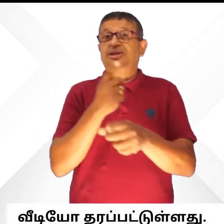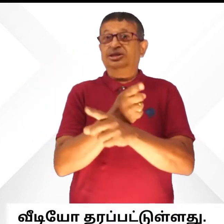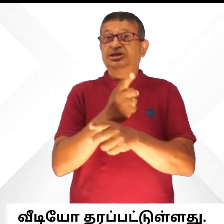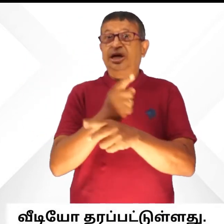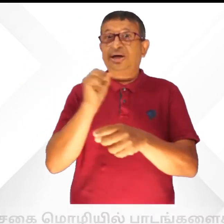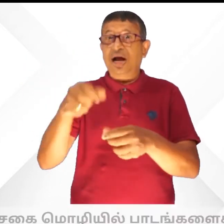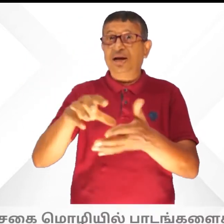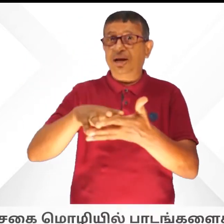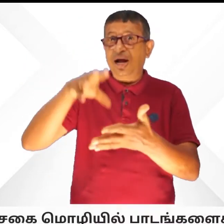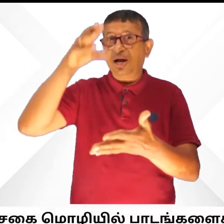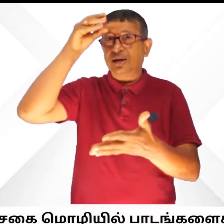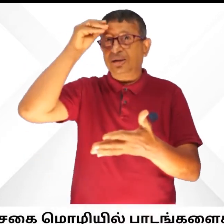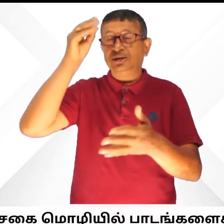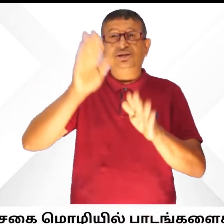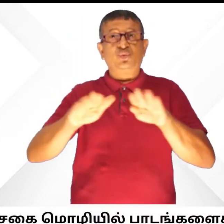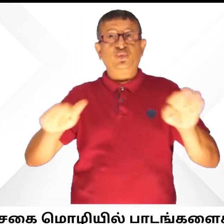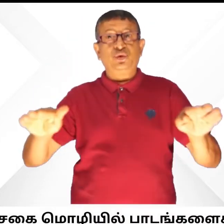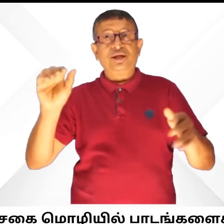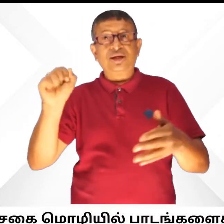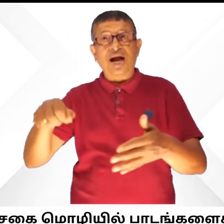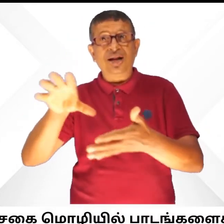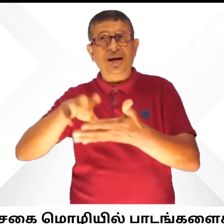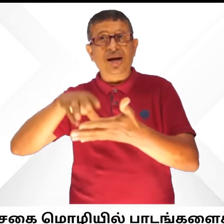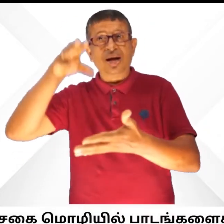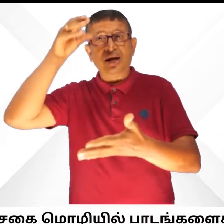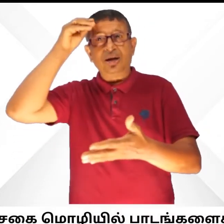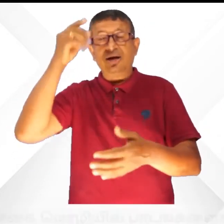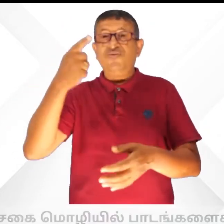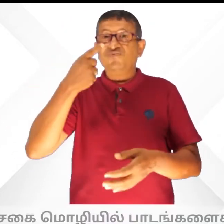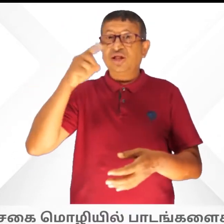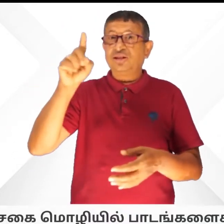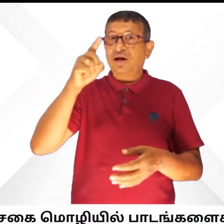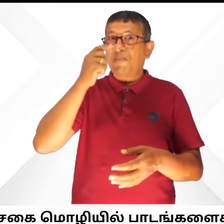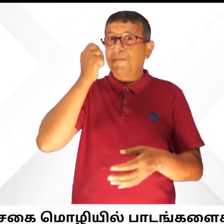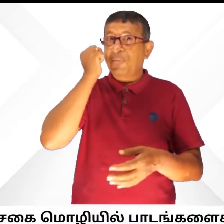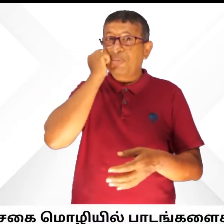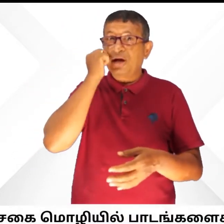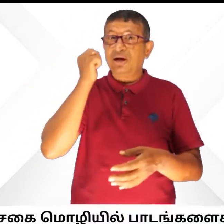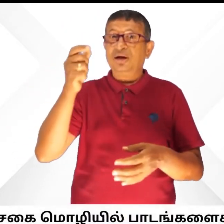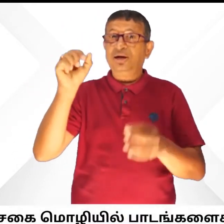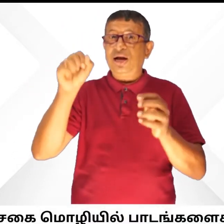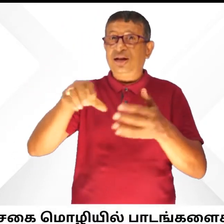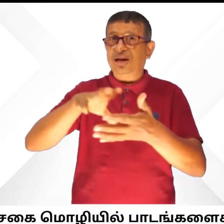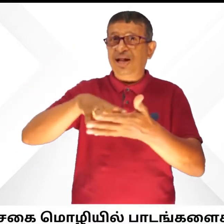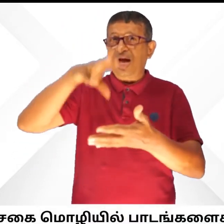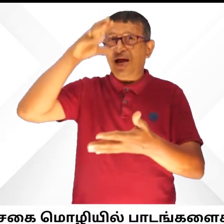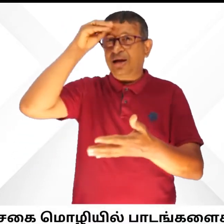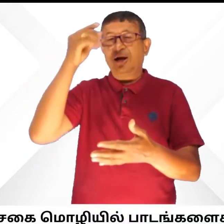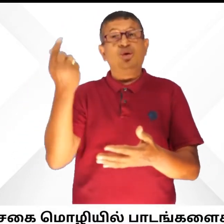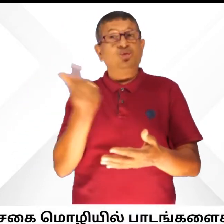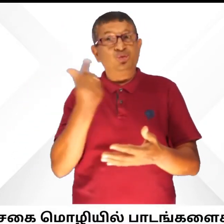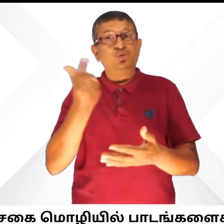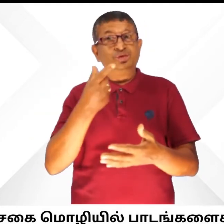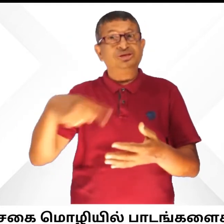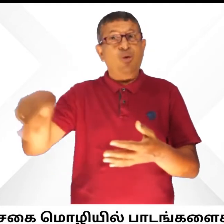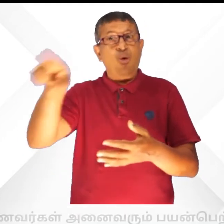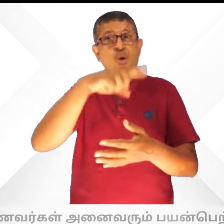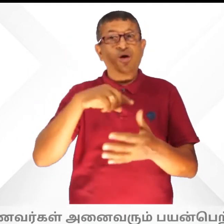தமிழில் சைகை முழியில் பாடங்களை கட்று கதுக்கனாதா மா நவர்கள் heatsணி வரும்zone பbuilt்யண்பெற்று முன்னைறவெண்டும் ermerecht